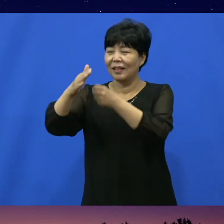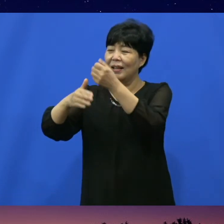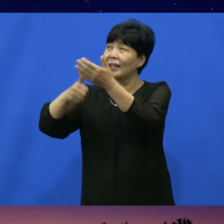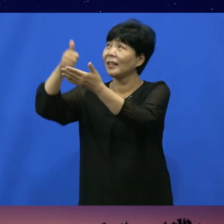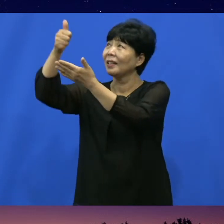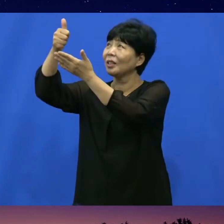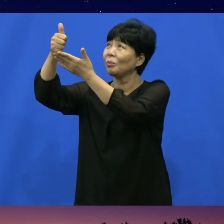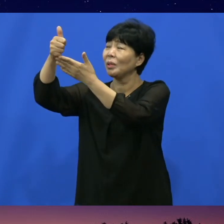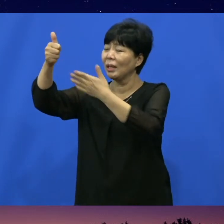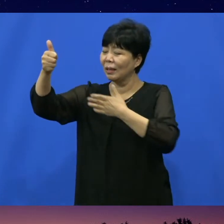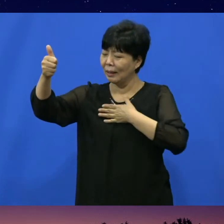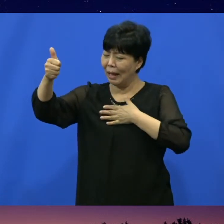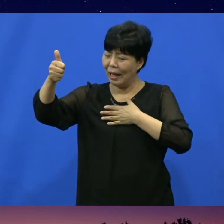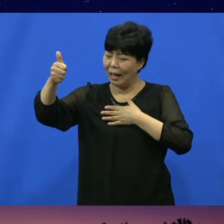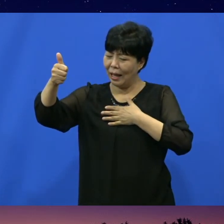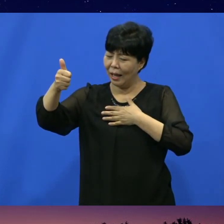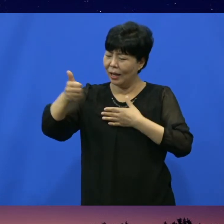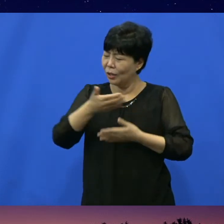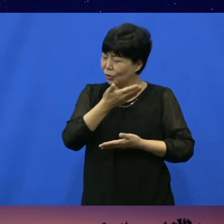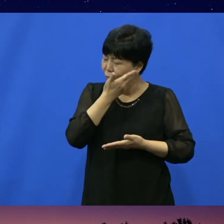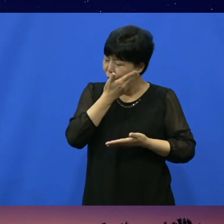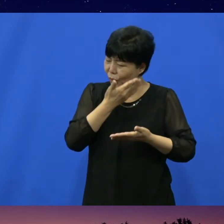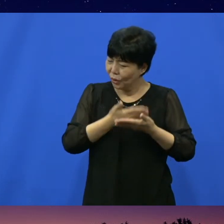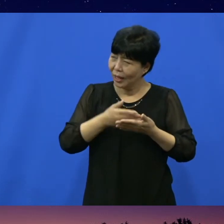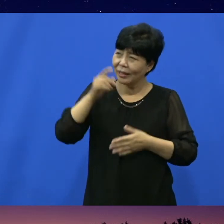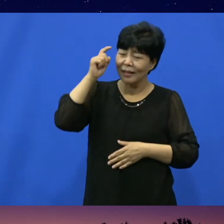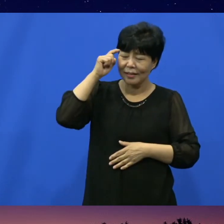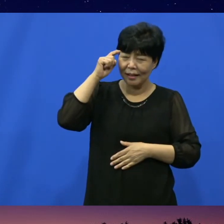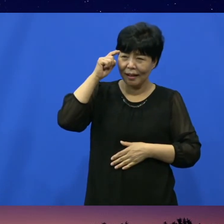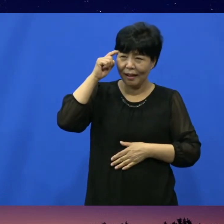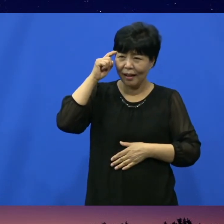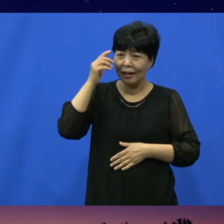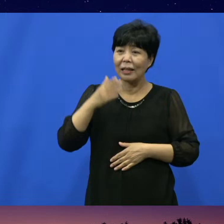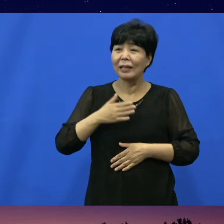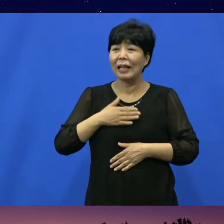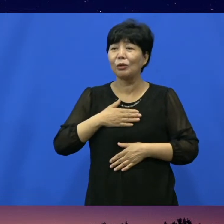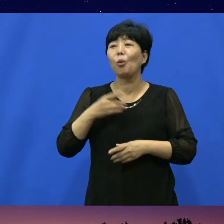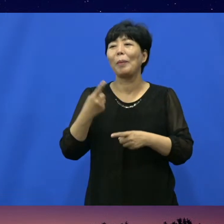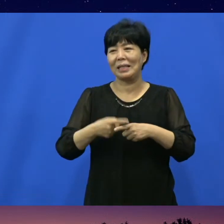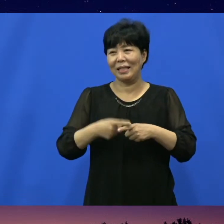소중하게 여기셨듯이 내가 나를 소중히 여기는 거예요.